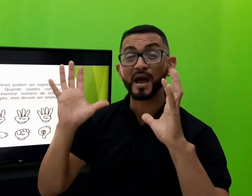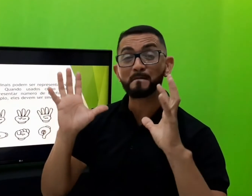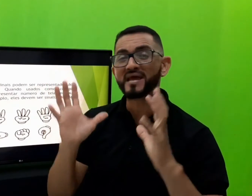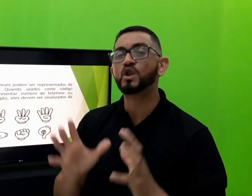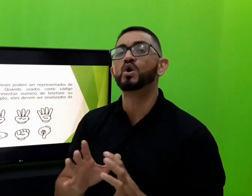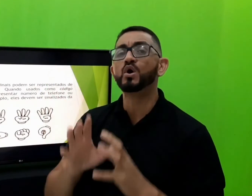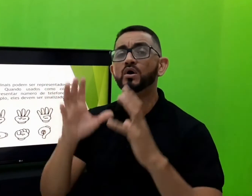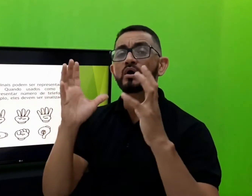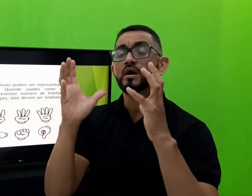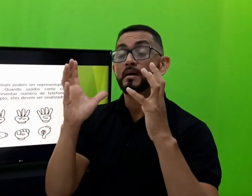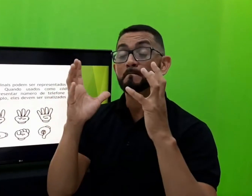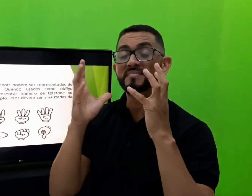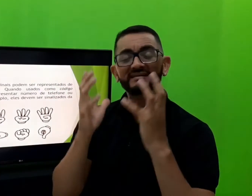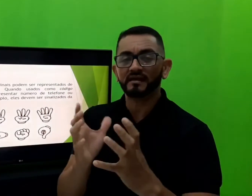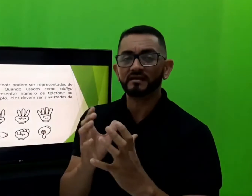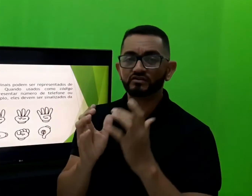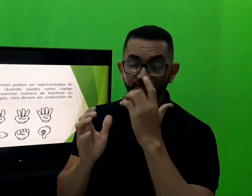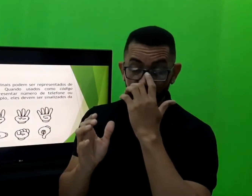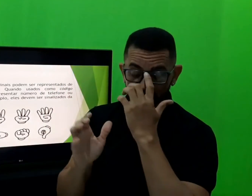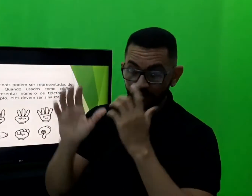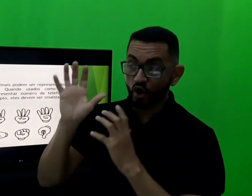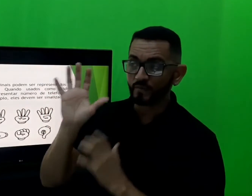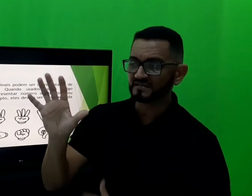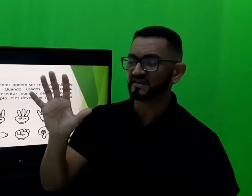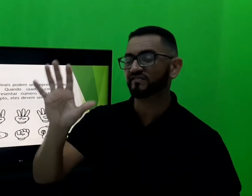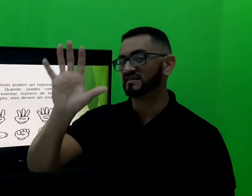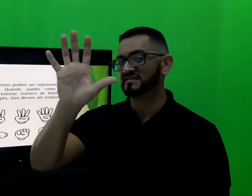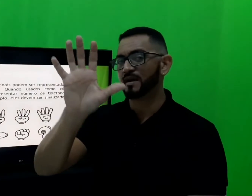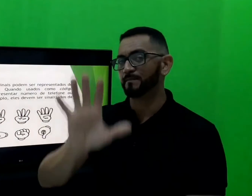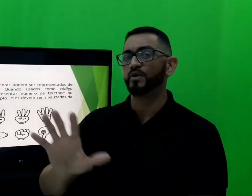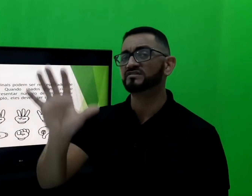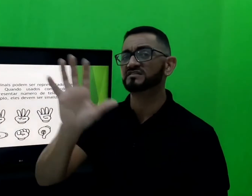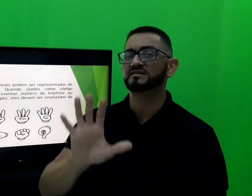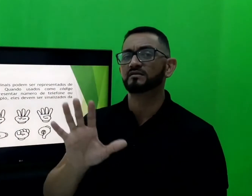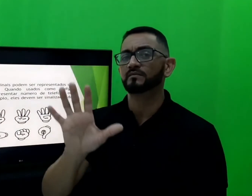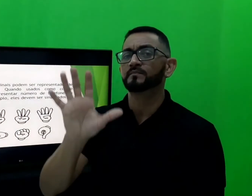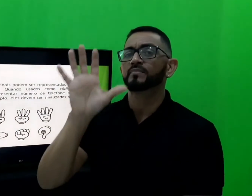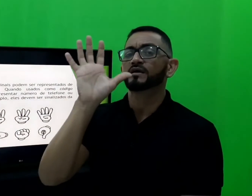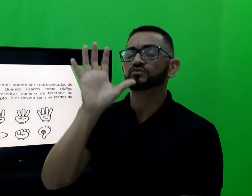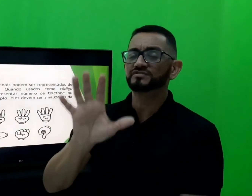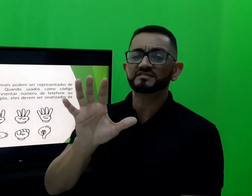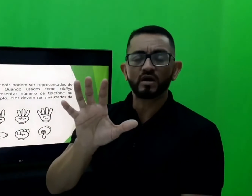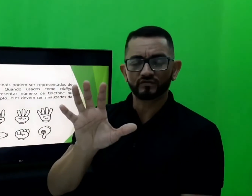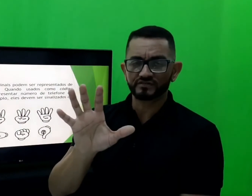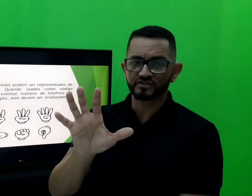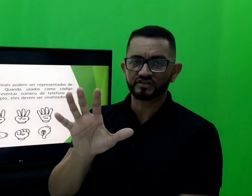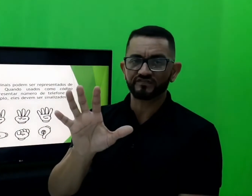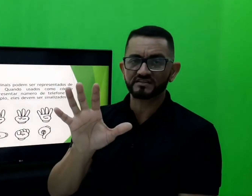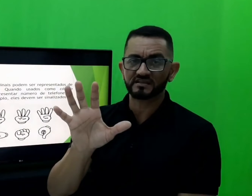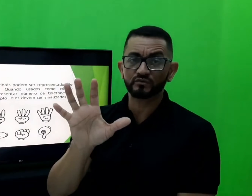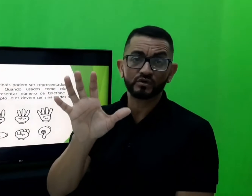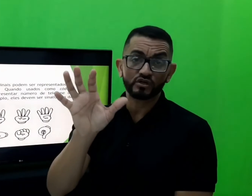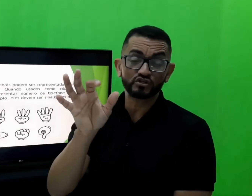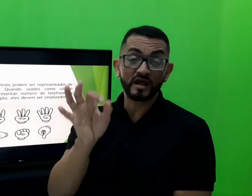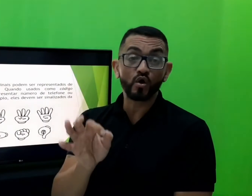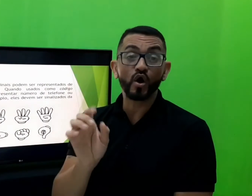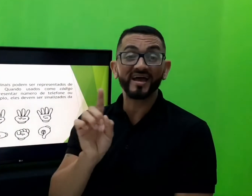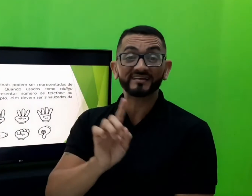a melhor maneira de você observar se a posição do sinal que você está fazendo está